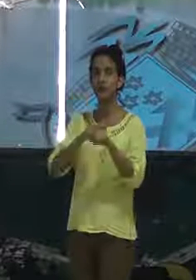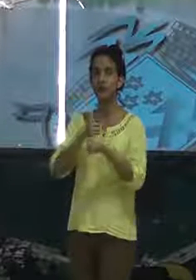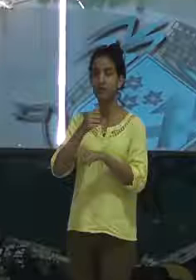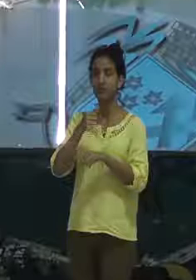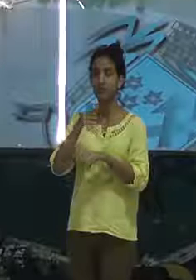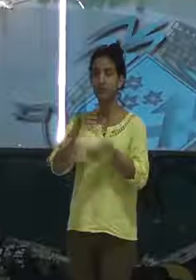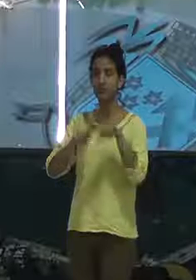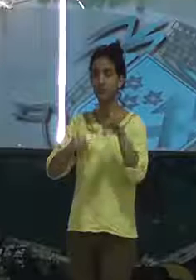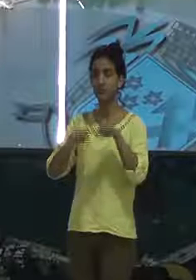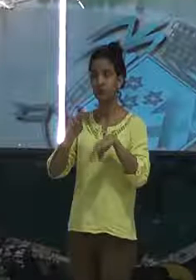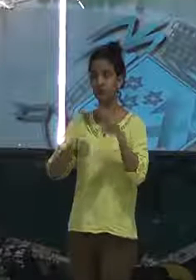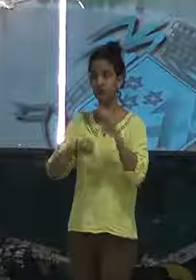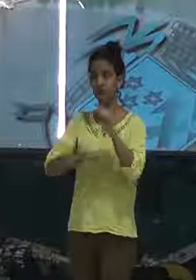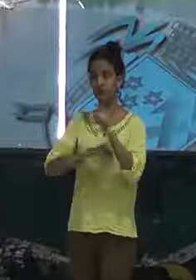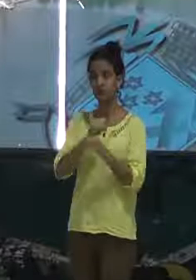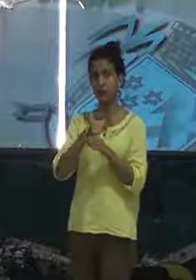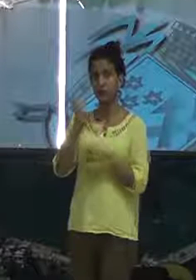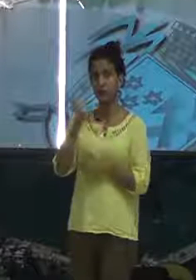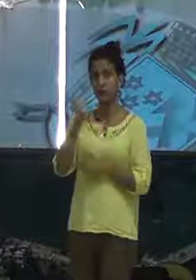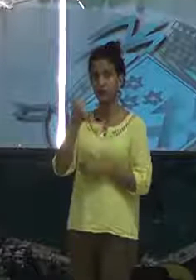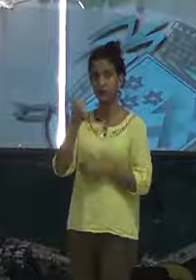9/6/2017, valor